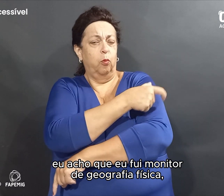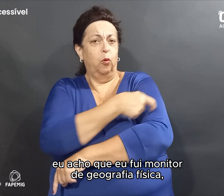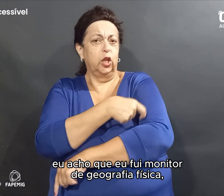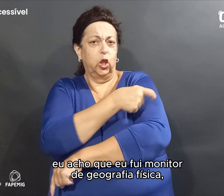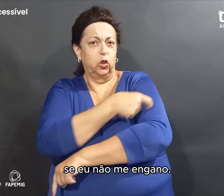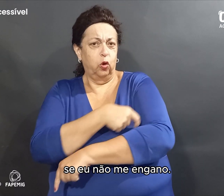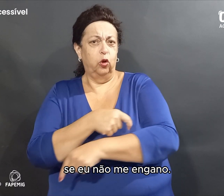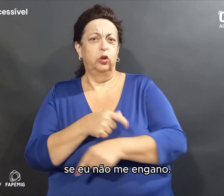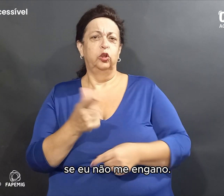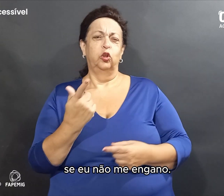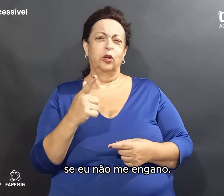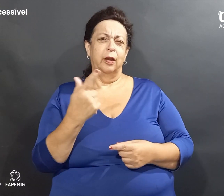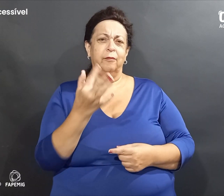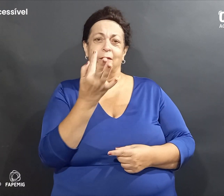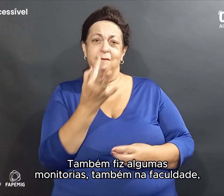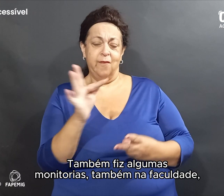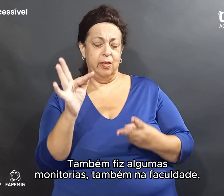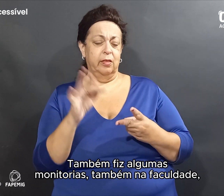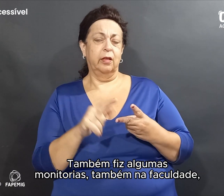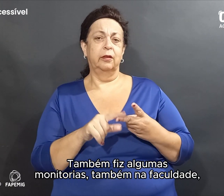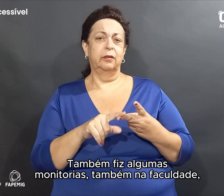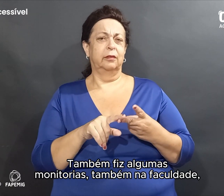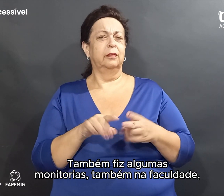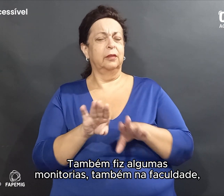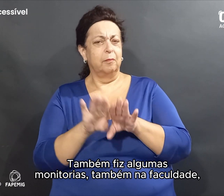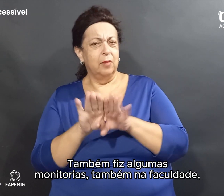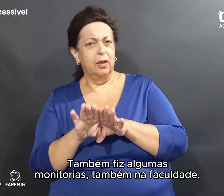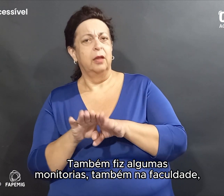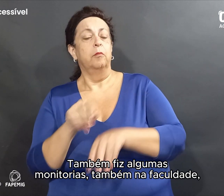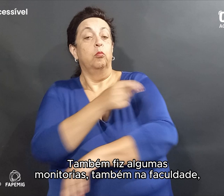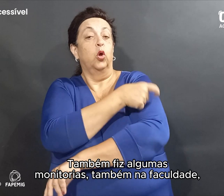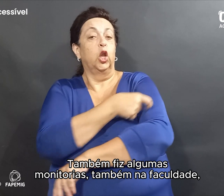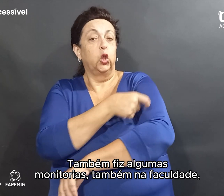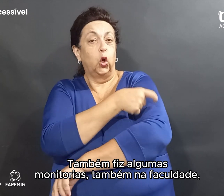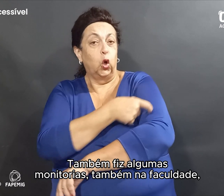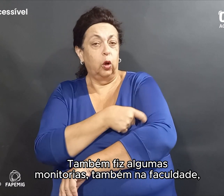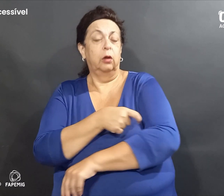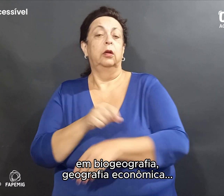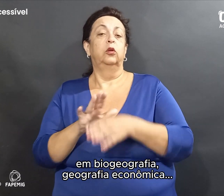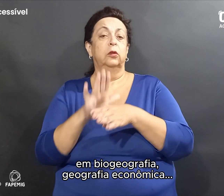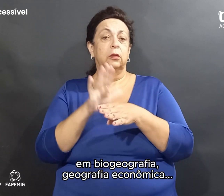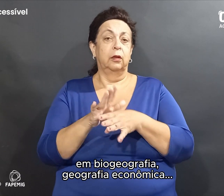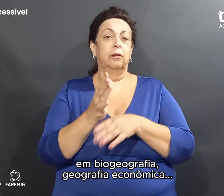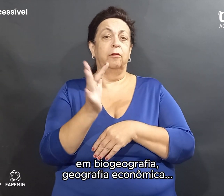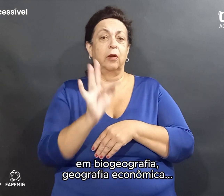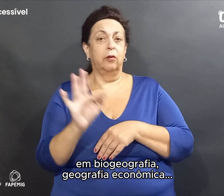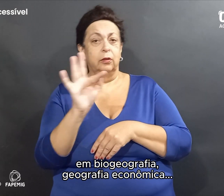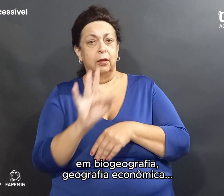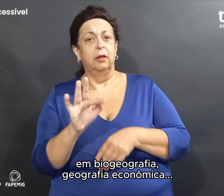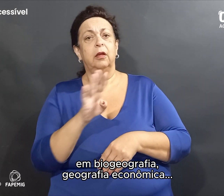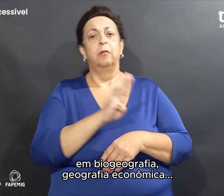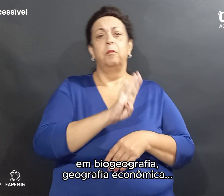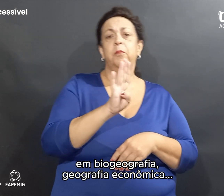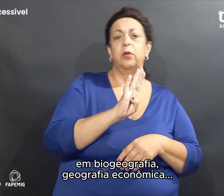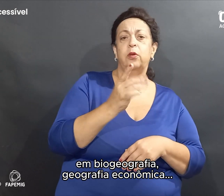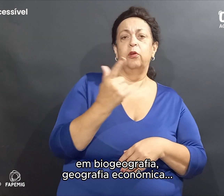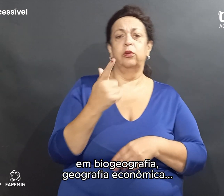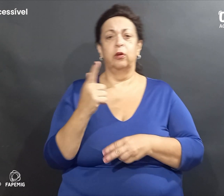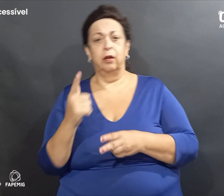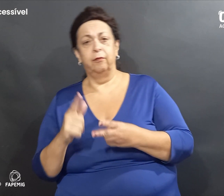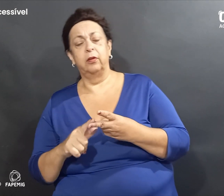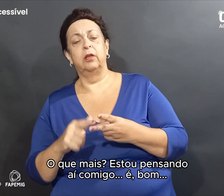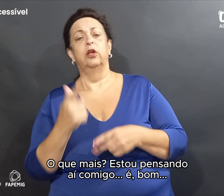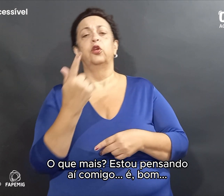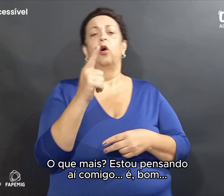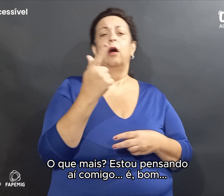geografia física, se eu não me engano. Também fiz algumas monitorias também na faculdade, né? Em biogeografia, geografia